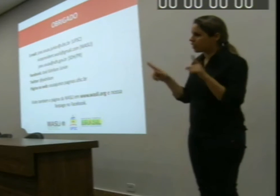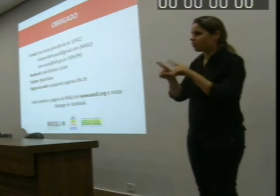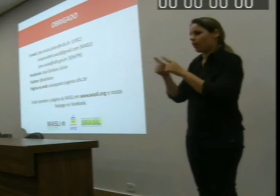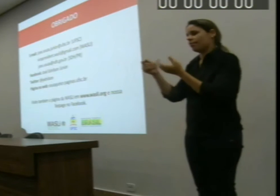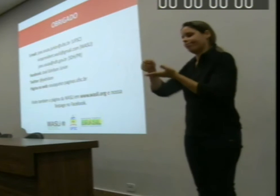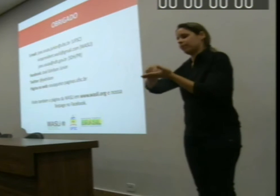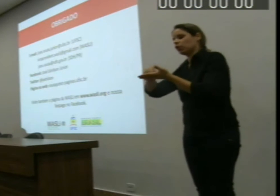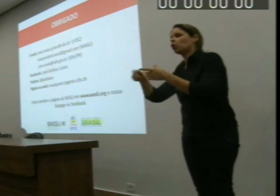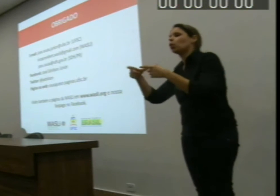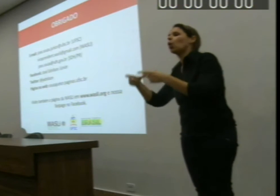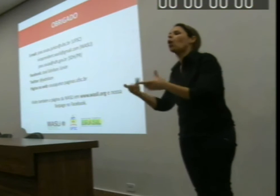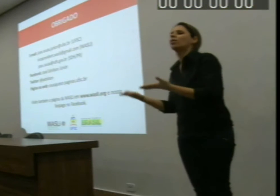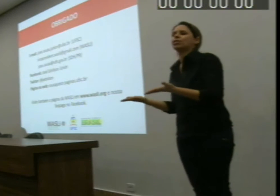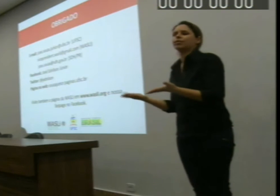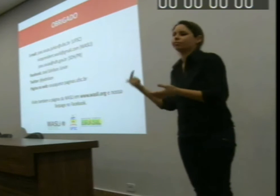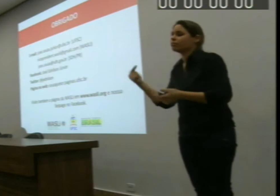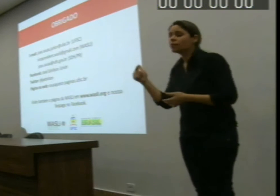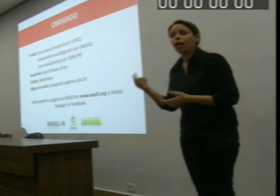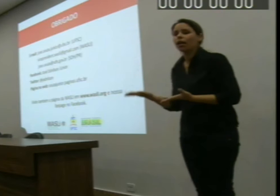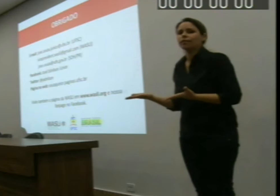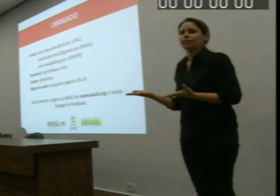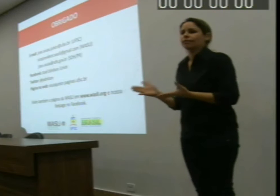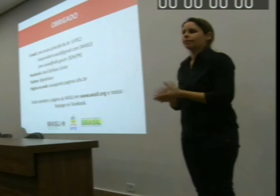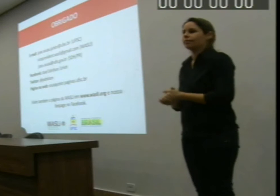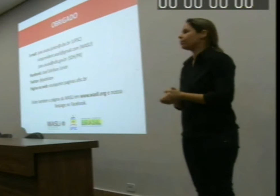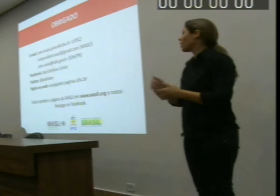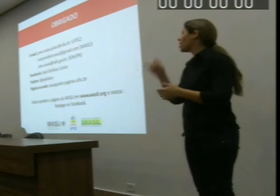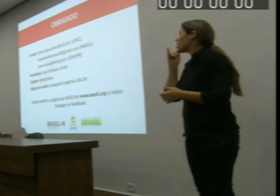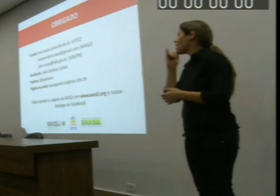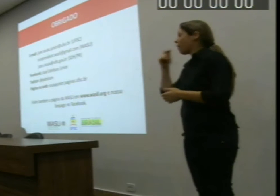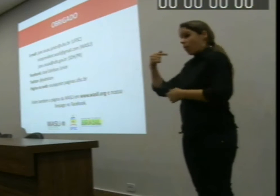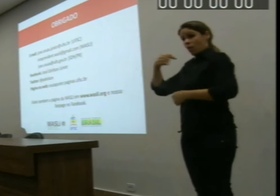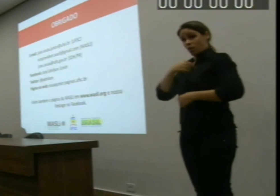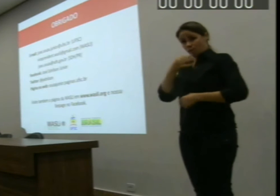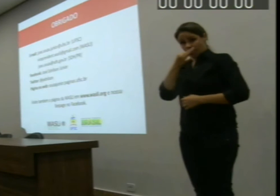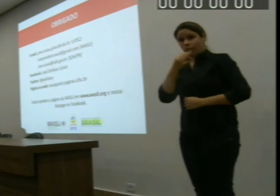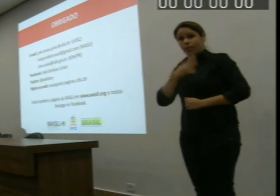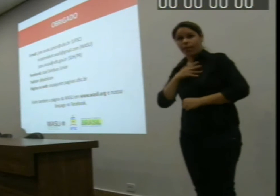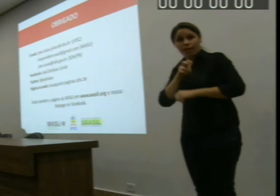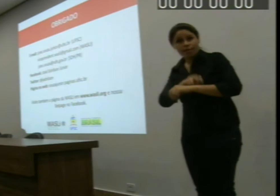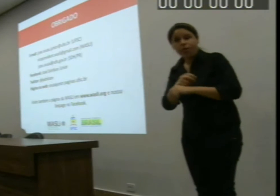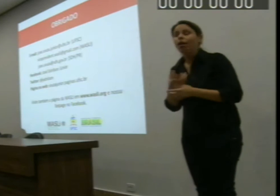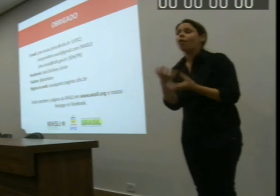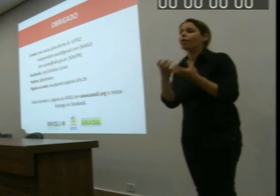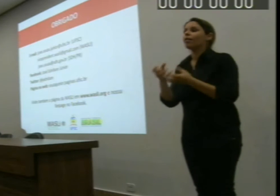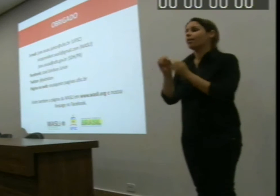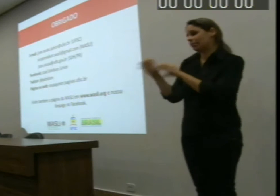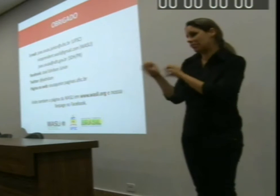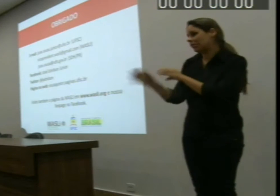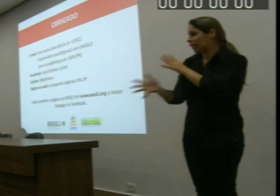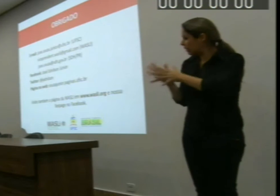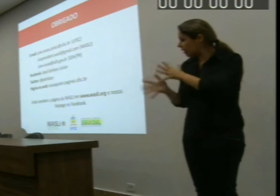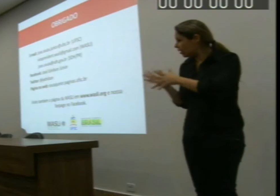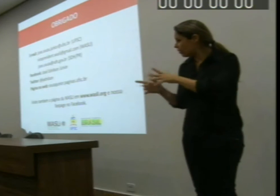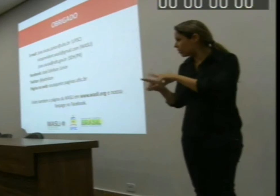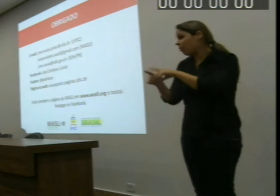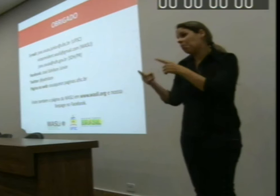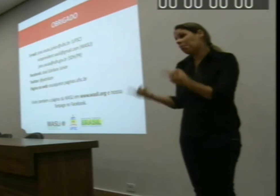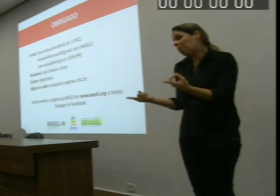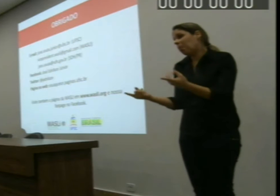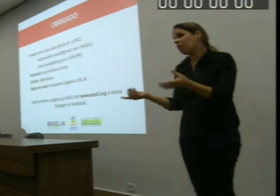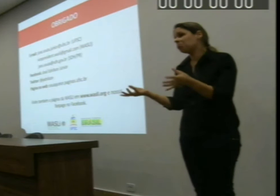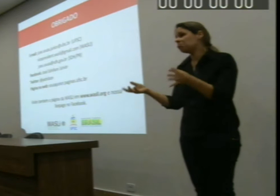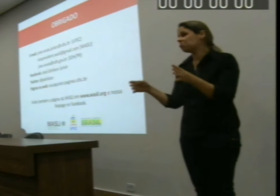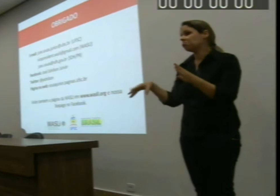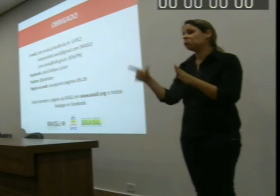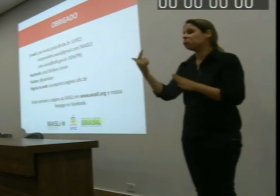eu gostaria que nas escolas fosse ensinado língua de sinais nas escolas não é ensinado língua de sinais e não se pode ensinar porque não faz parte